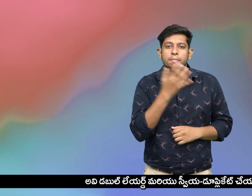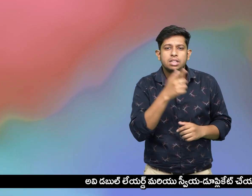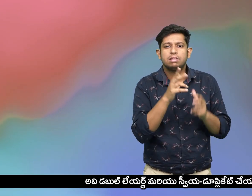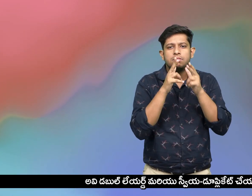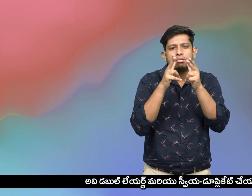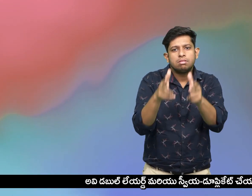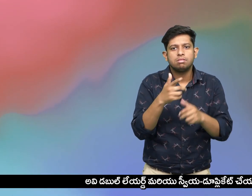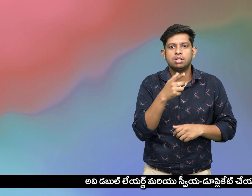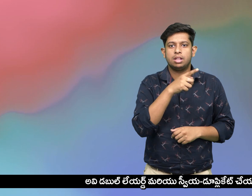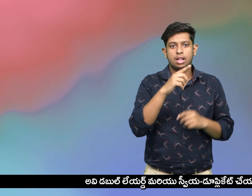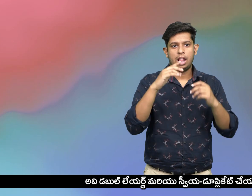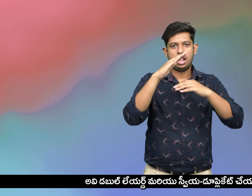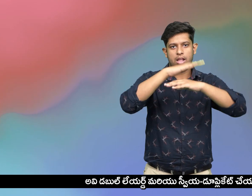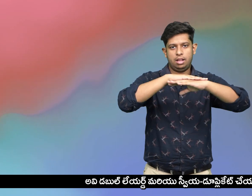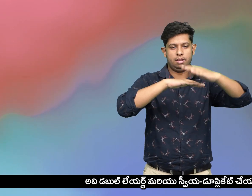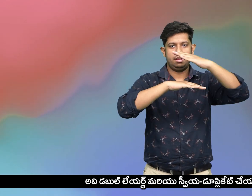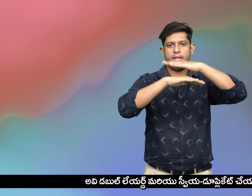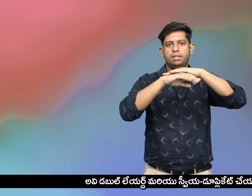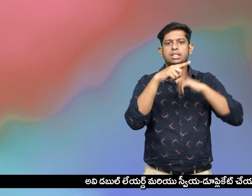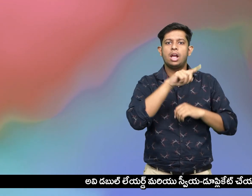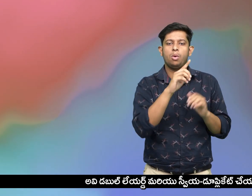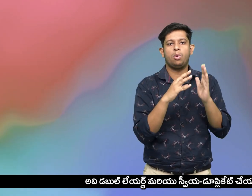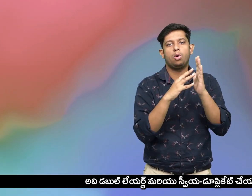మరియు స్వీయ డూప్లికేట్ చేయగలవు.